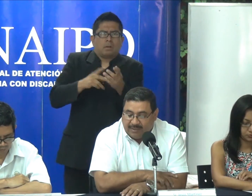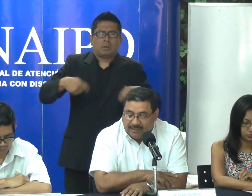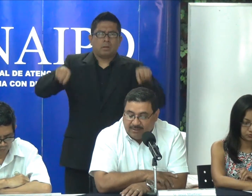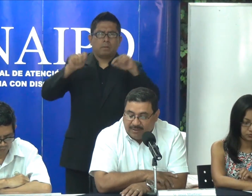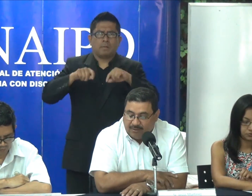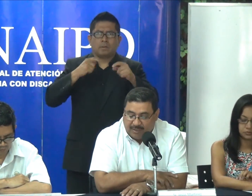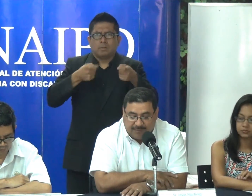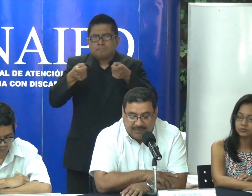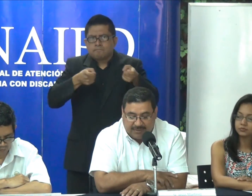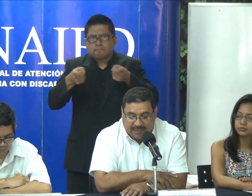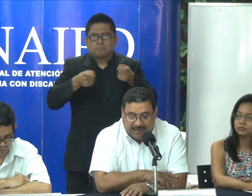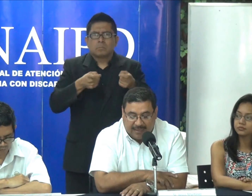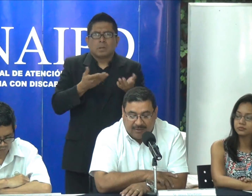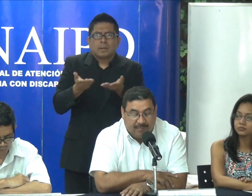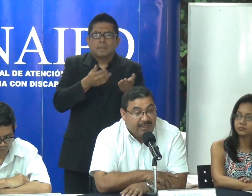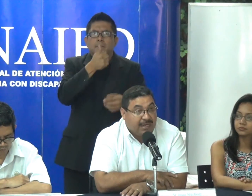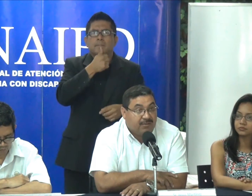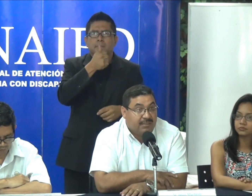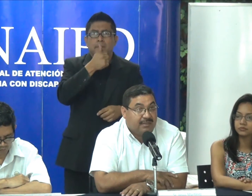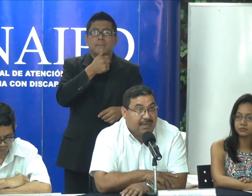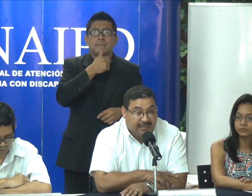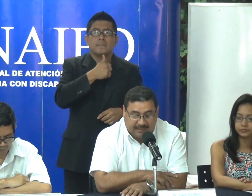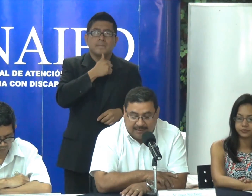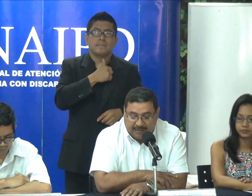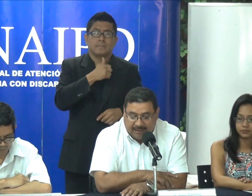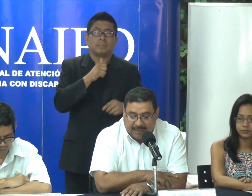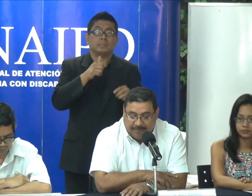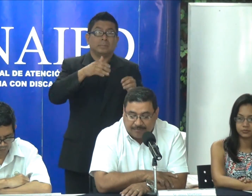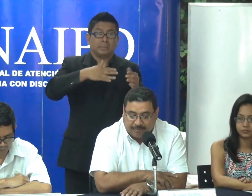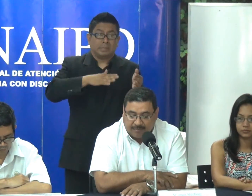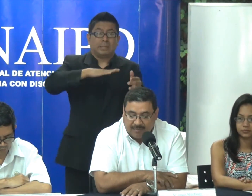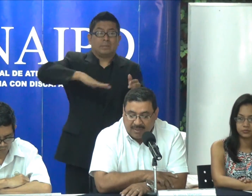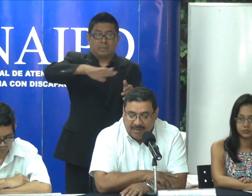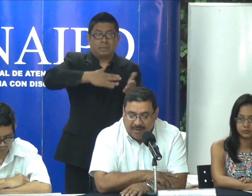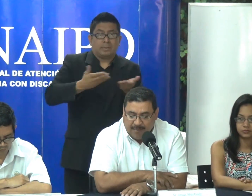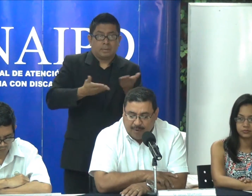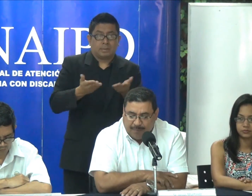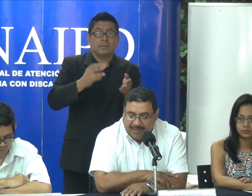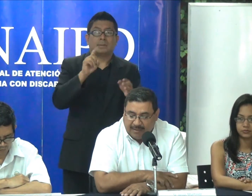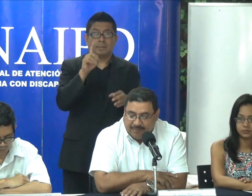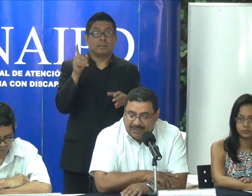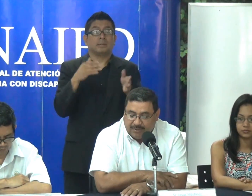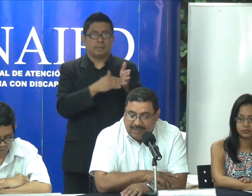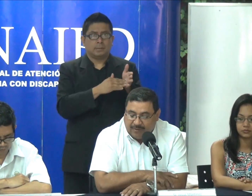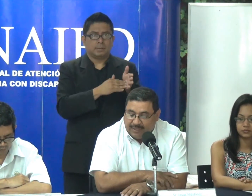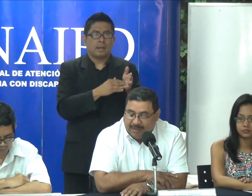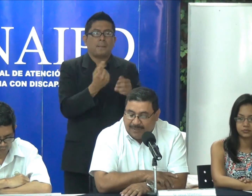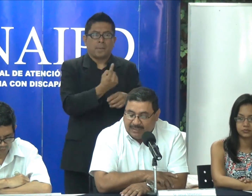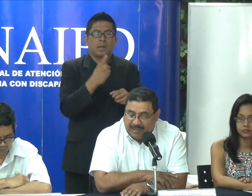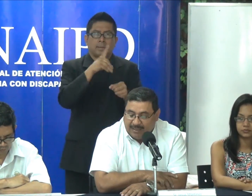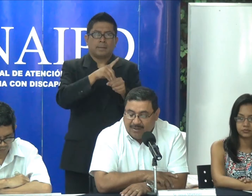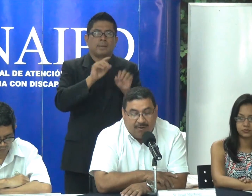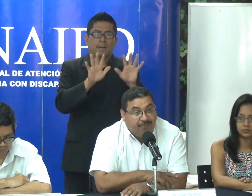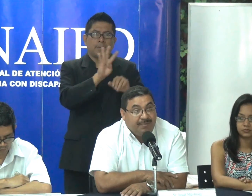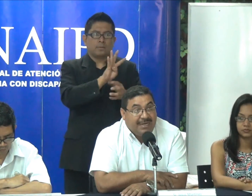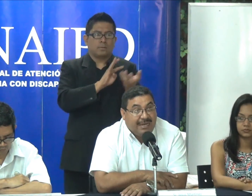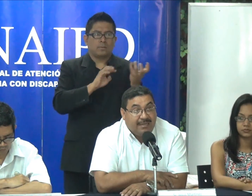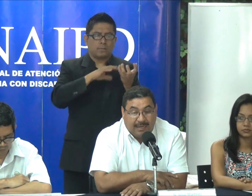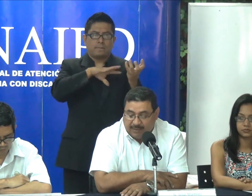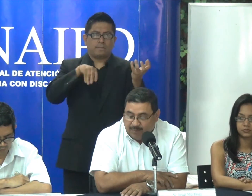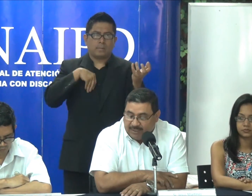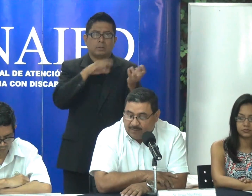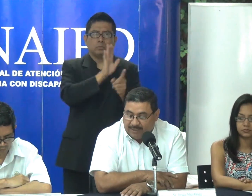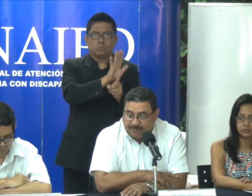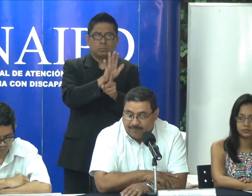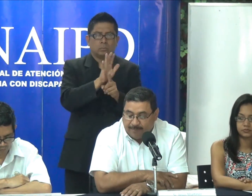de administración de los servicios sanitarios del mercado central de Santa Tecla por parte de personas con discapacidad o familiares